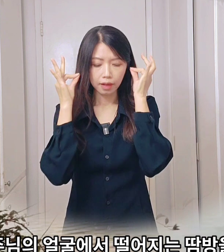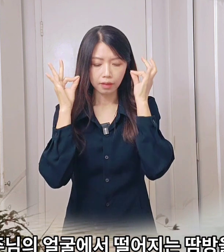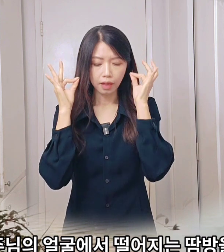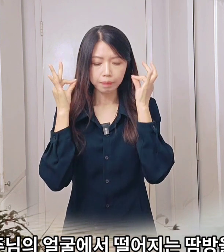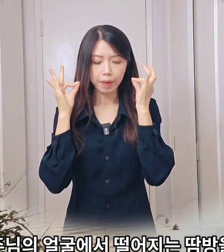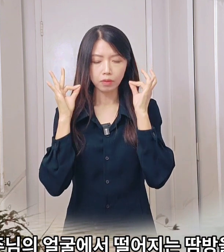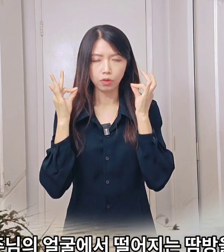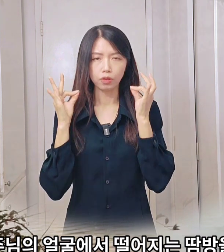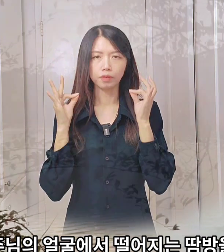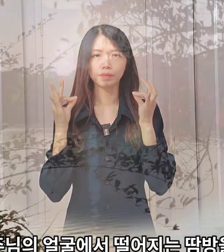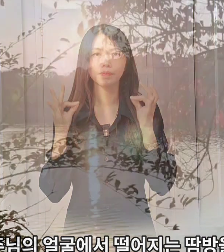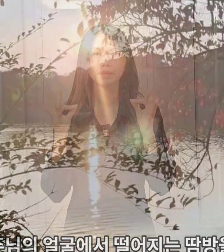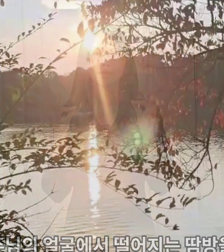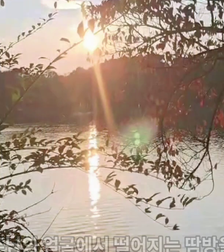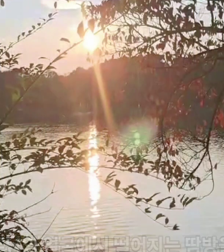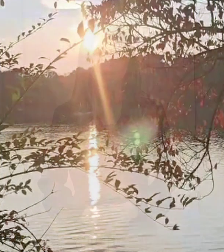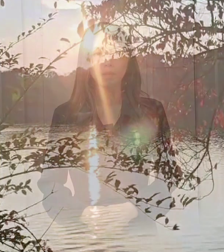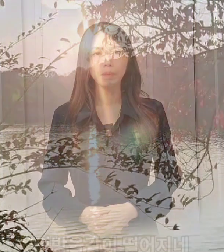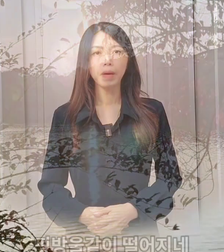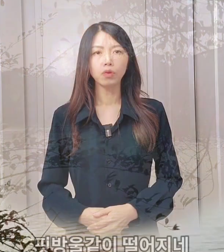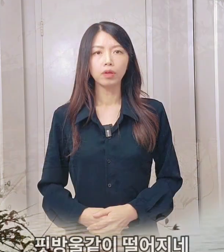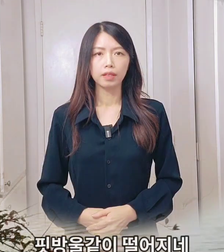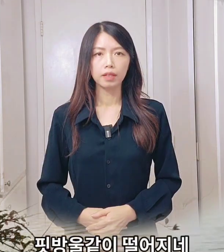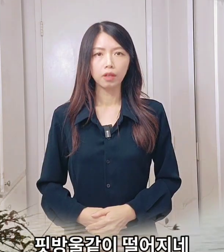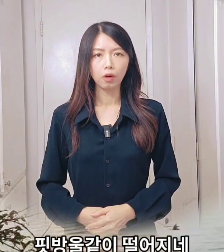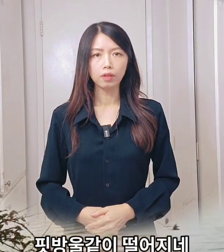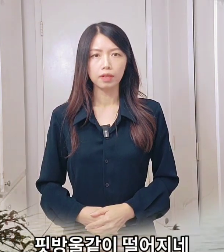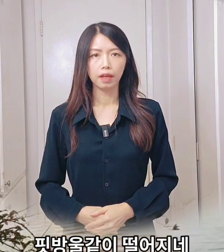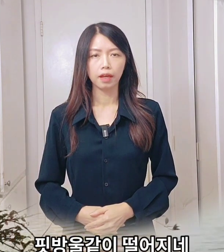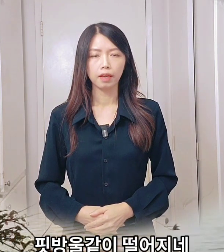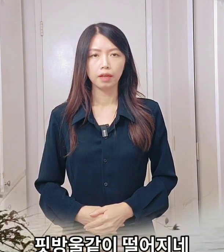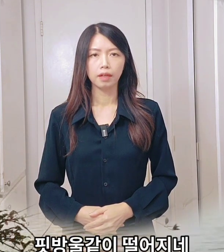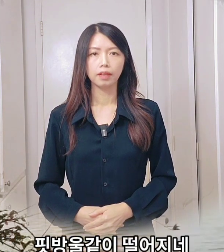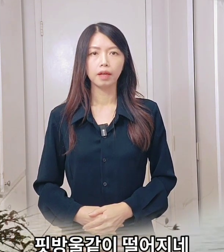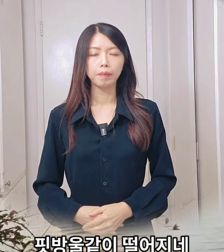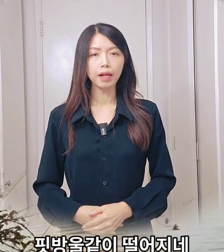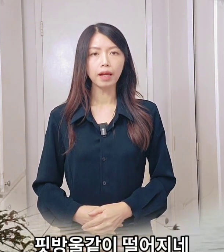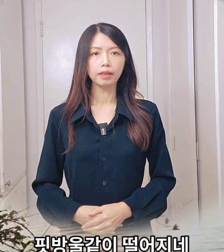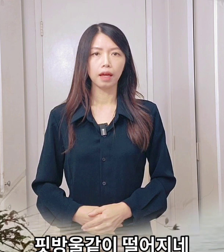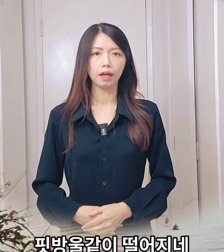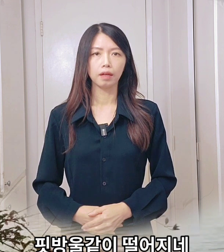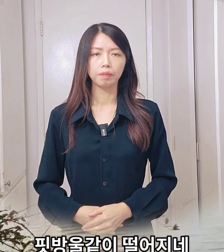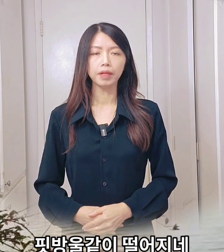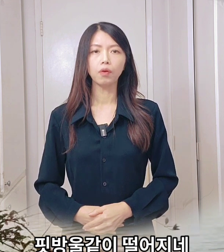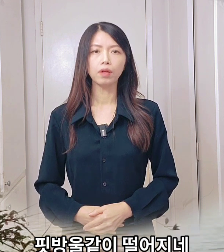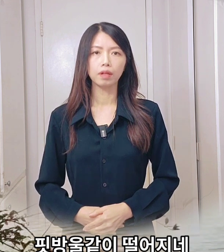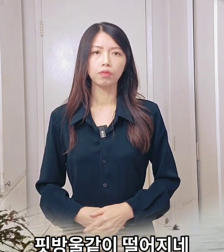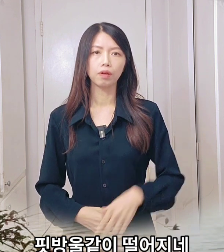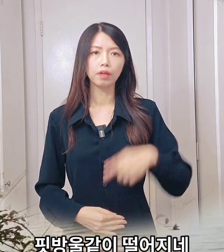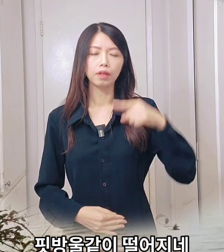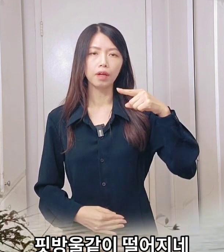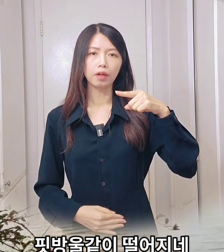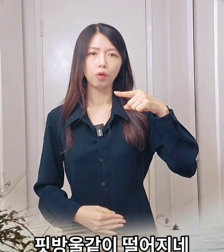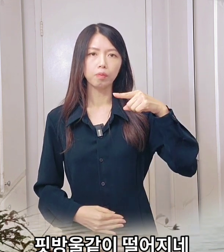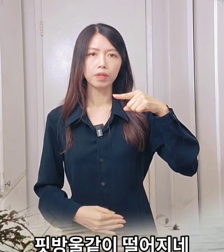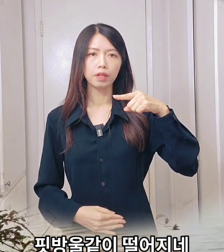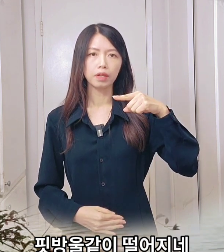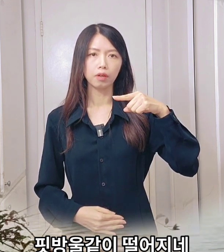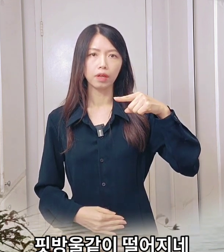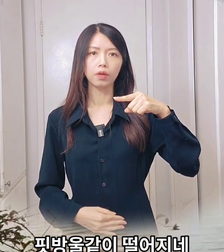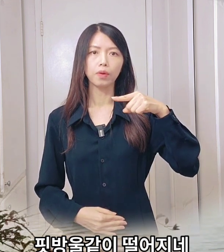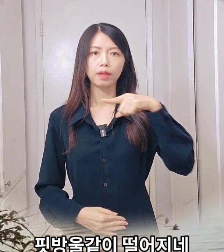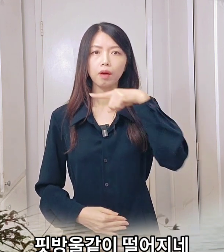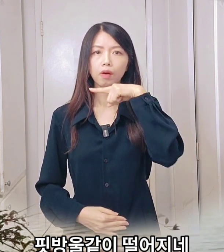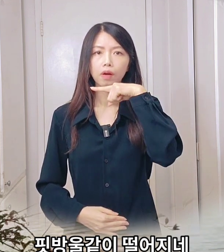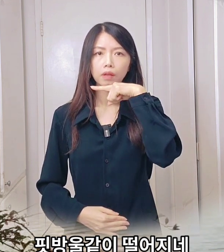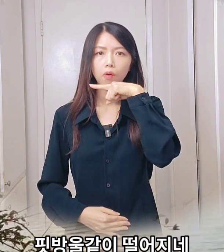떨어지는 땀방울. 핏방울 같이 떨어지네. 일단 빨갛다. 피라고 하는 대수어는 검지를